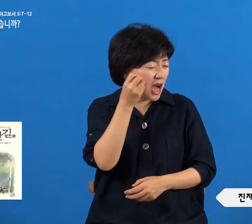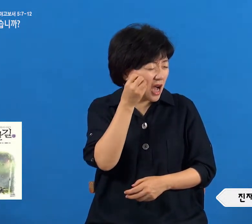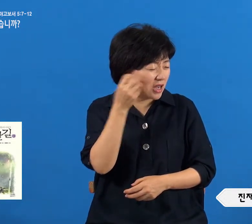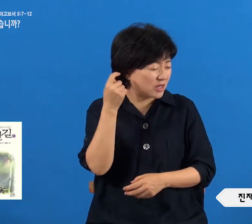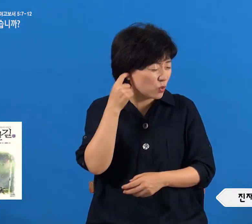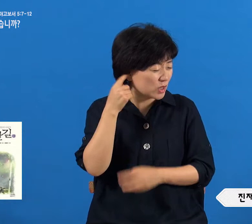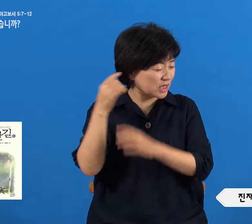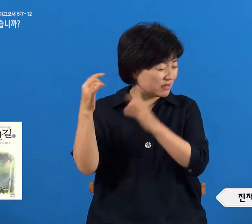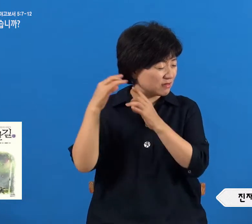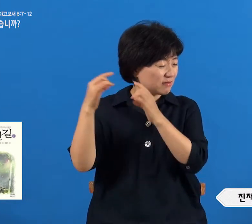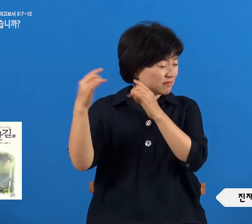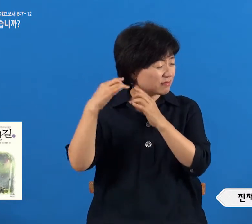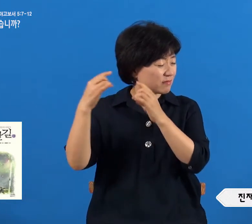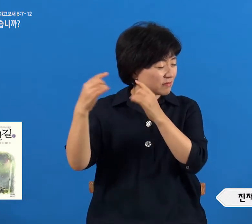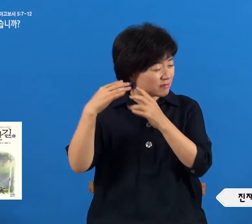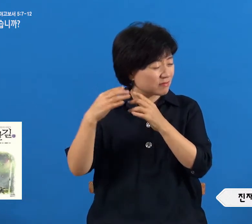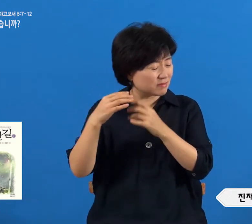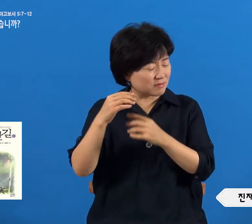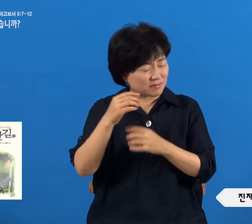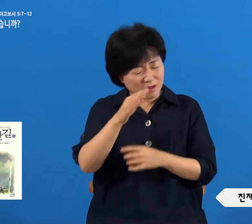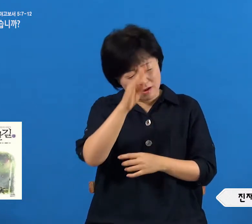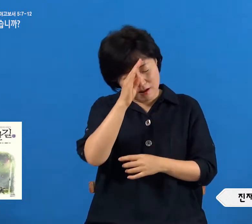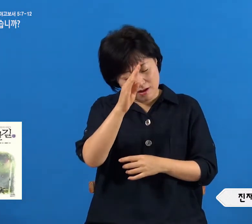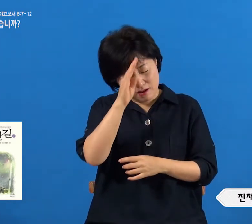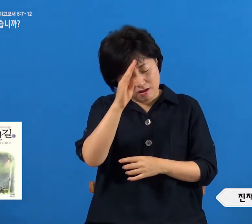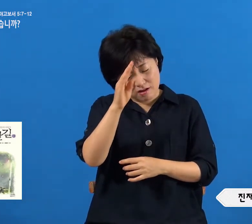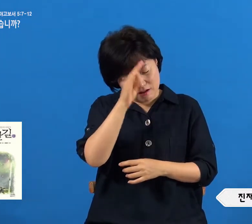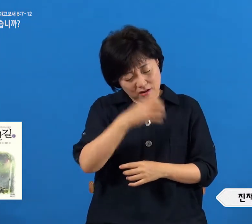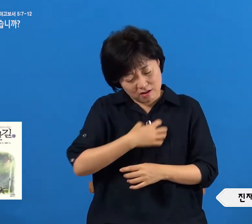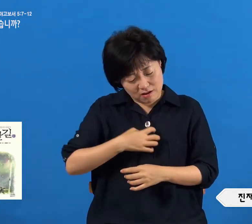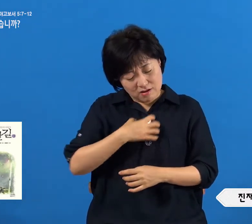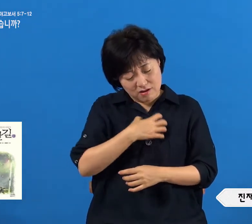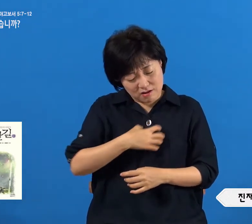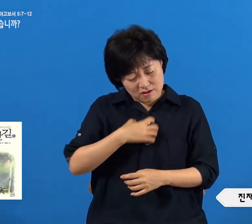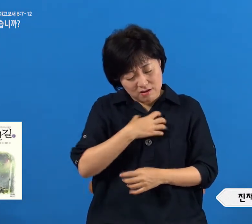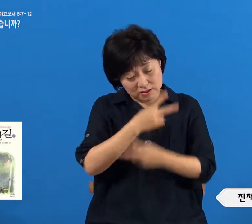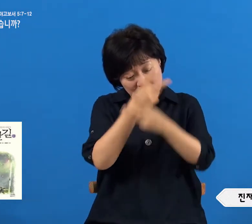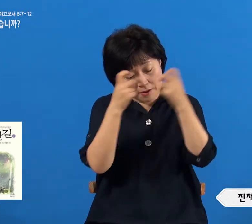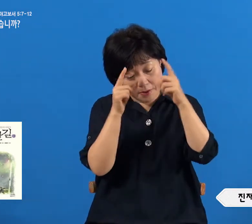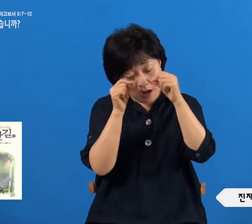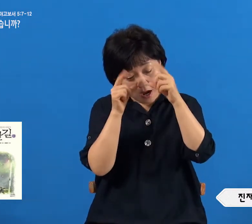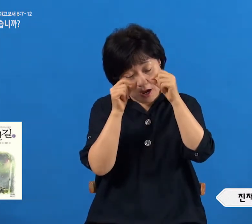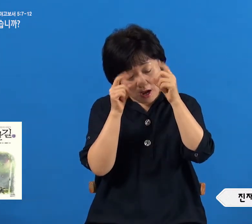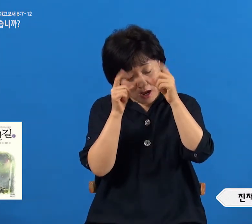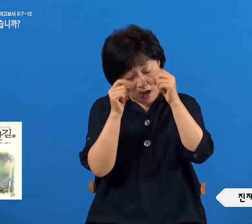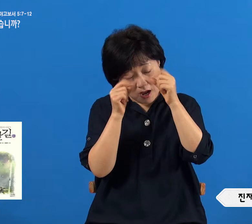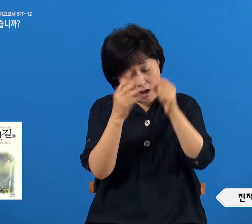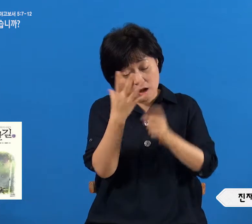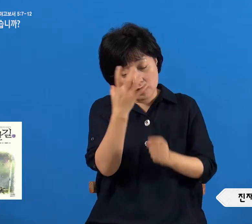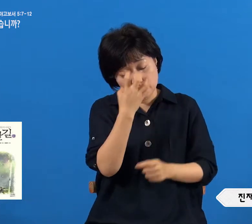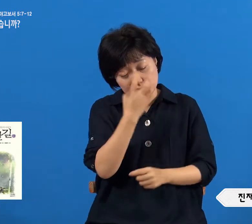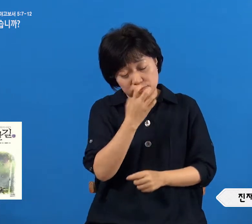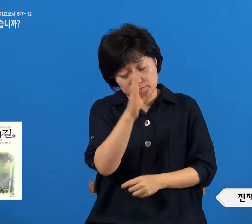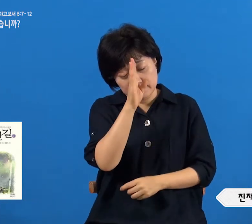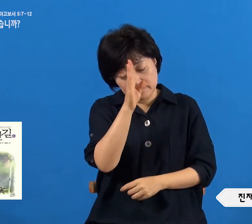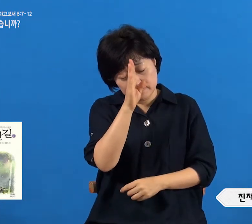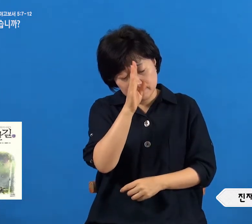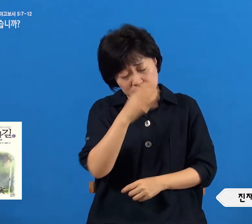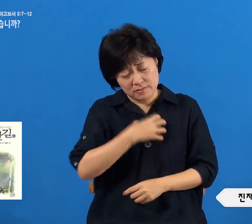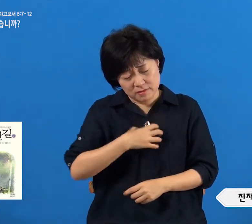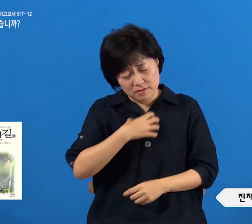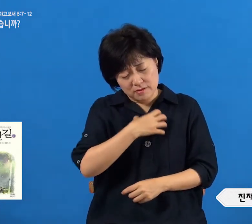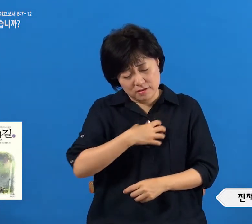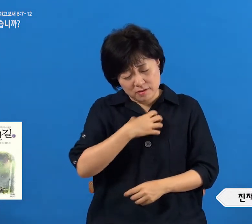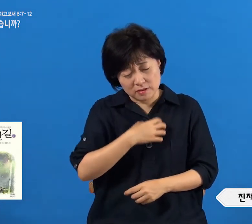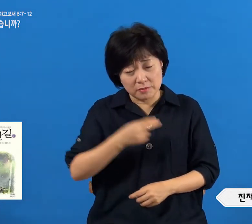안 좋은 소리들이 나는지 그것 때문에 잠도 못 이루고 우울증에 빠집니다. 그 고통이 너무 심해서 술을